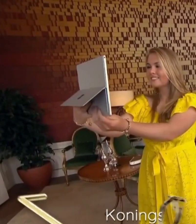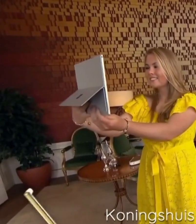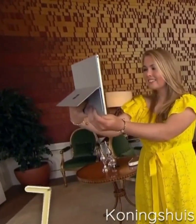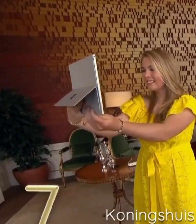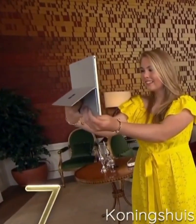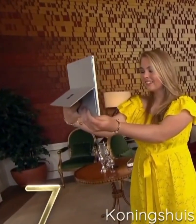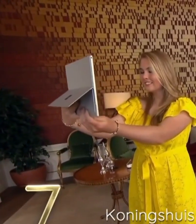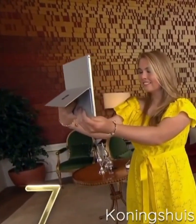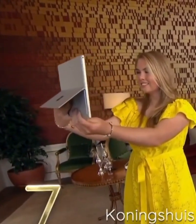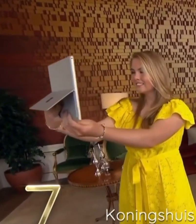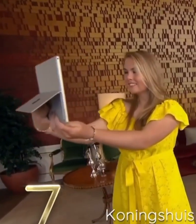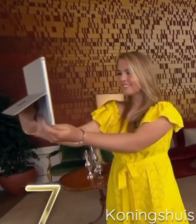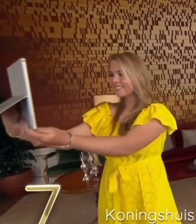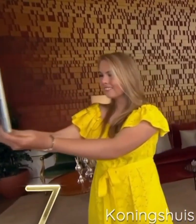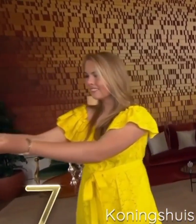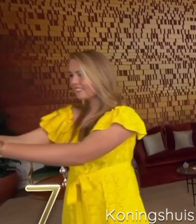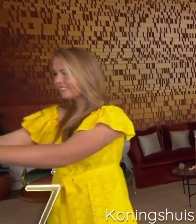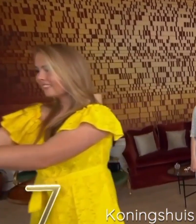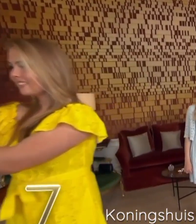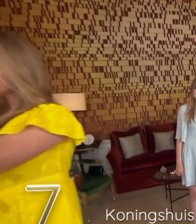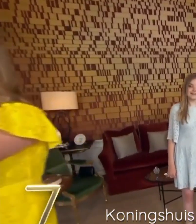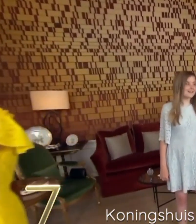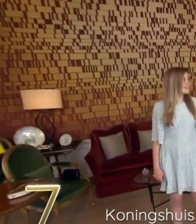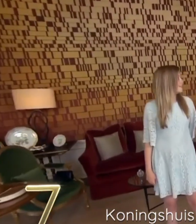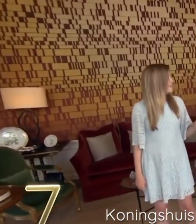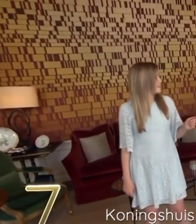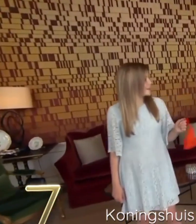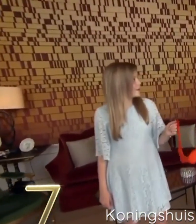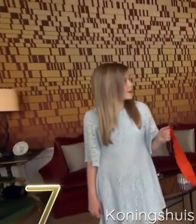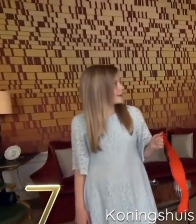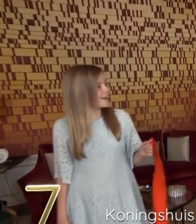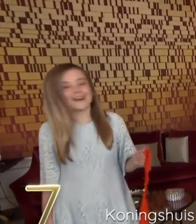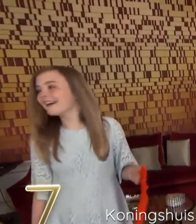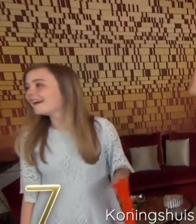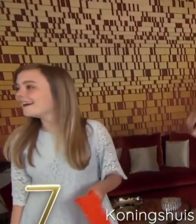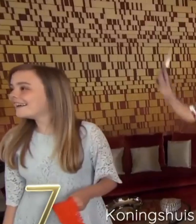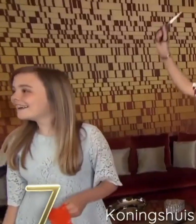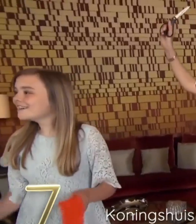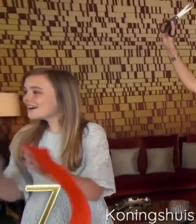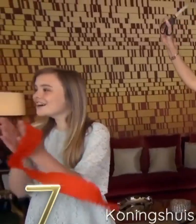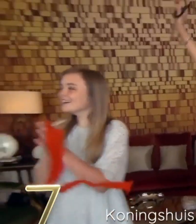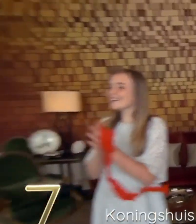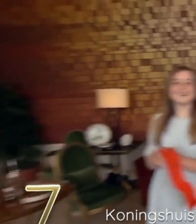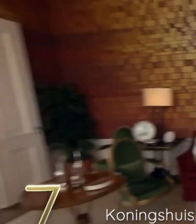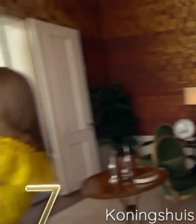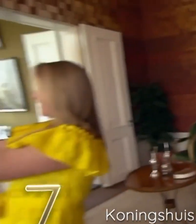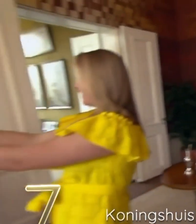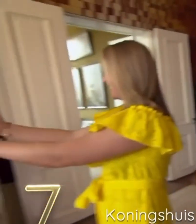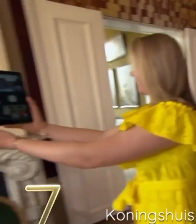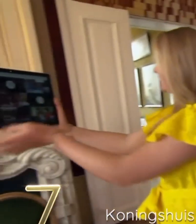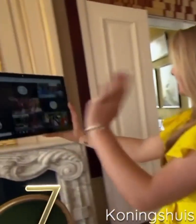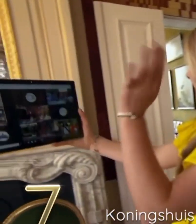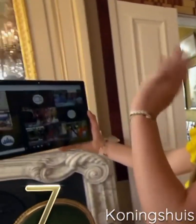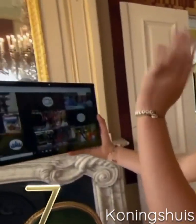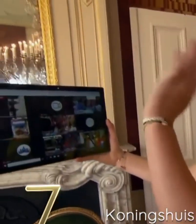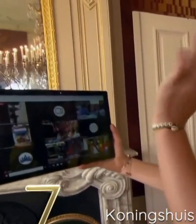Bij deze gaat de digitale kleedjesmarkt open. Open! Heel veel kreisier! Dag!